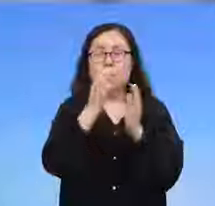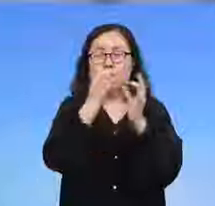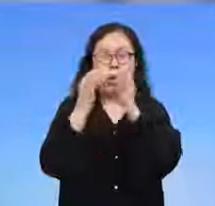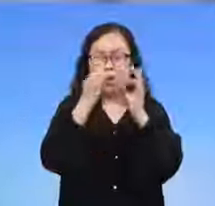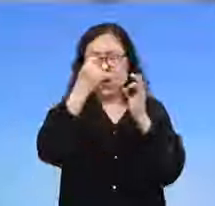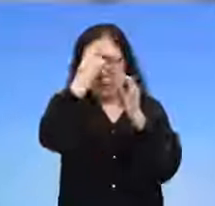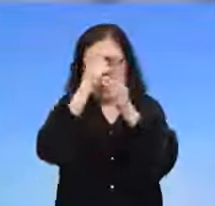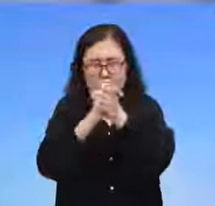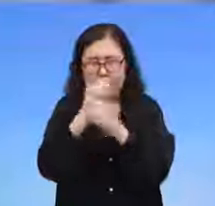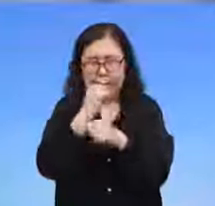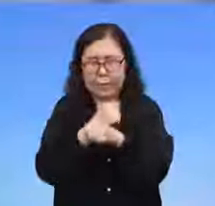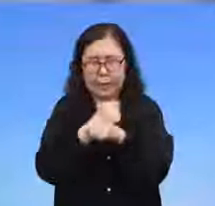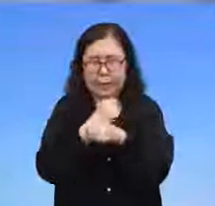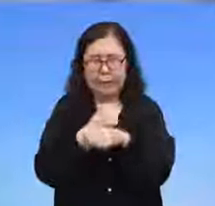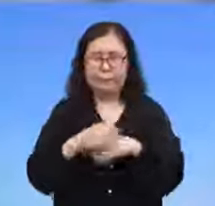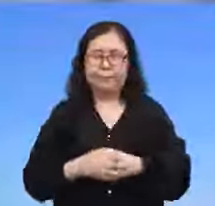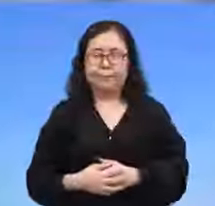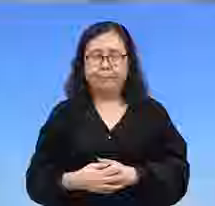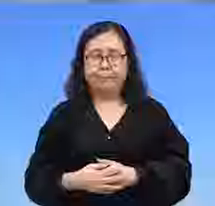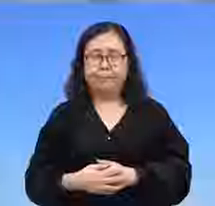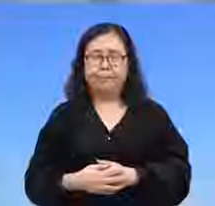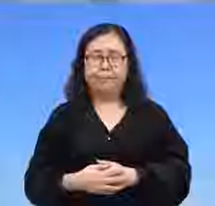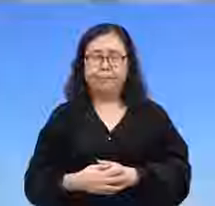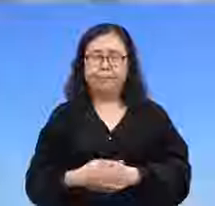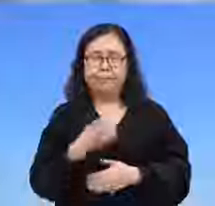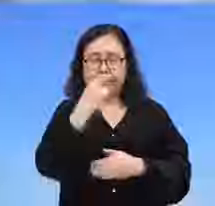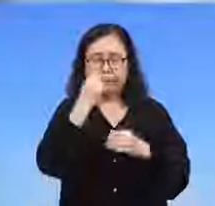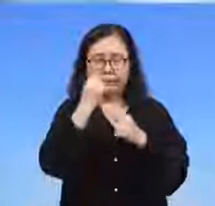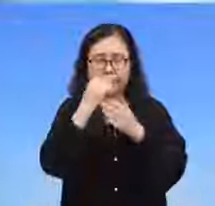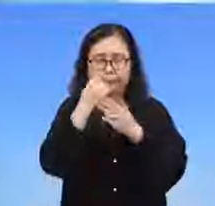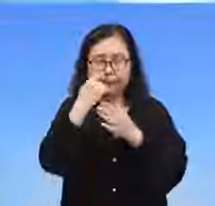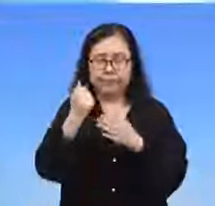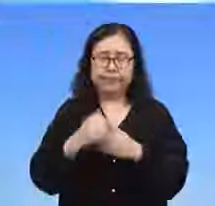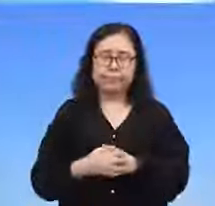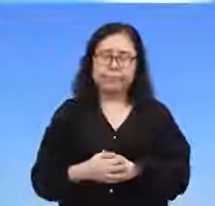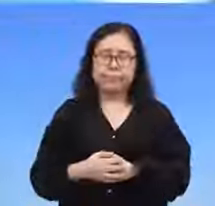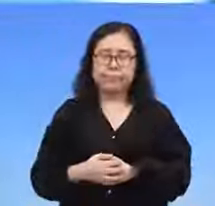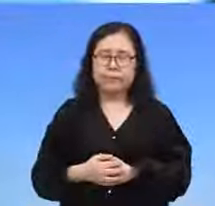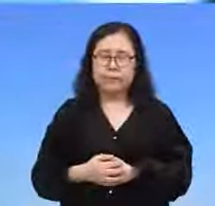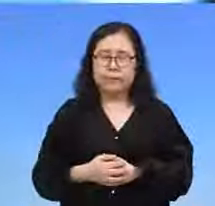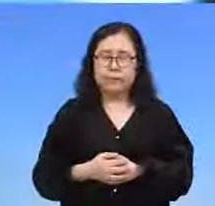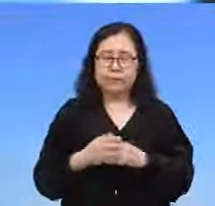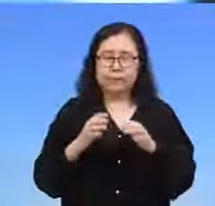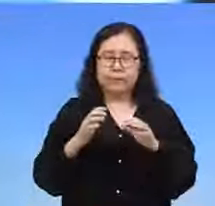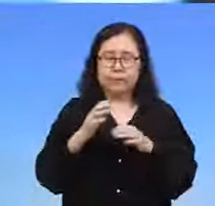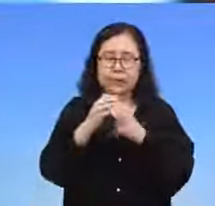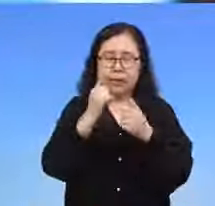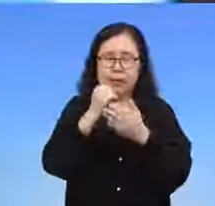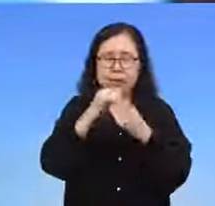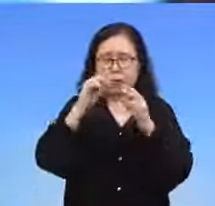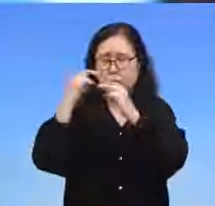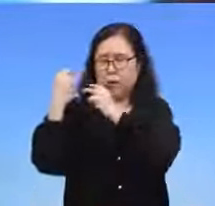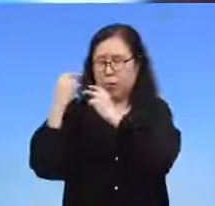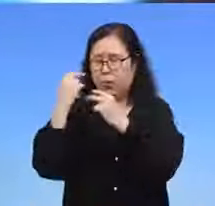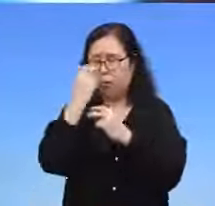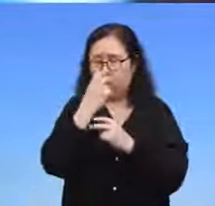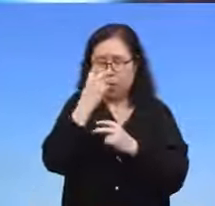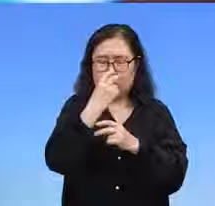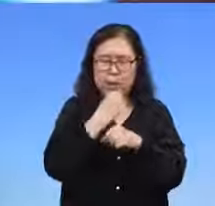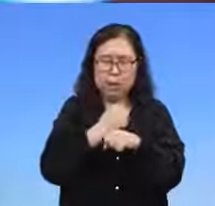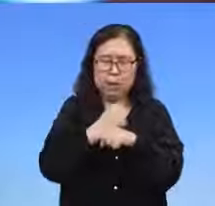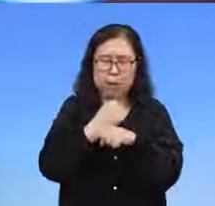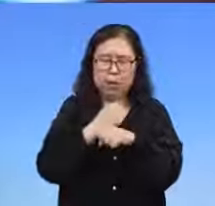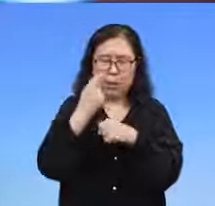같이 기도하시겠습니다. 한 목소리로 같이 기도하시겠습니다. 살아계신 하나님 아버지, 오늘 하나님 한 해를 돌아보고